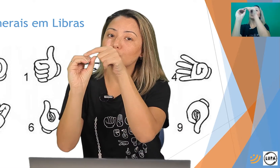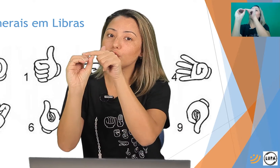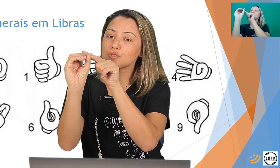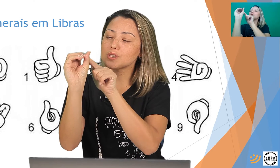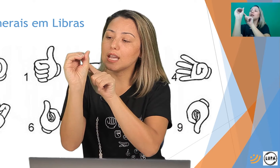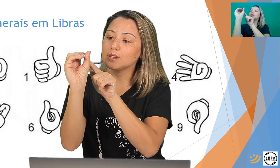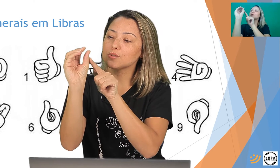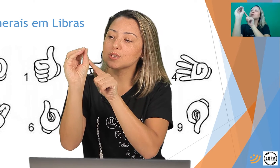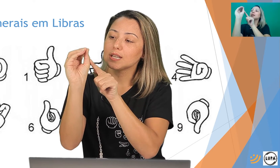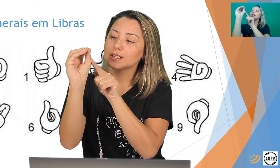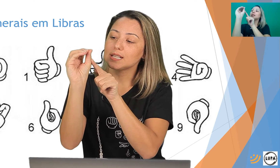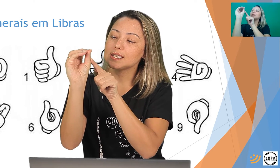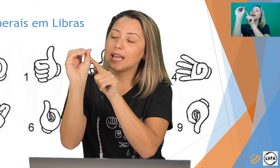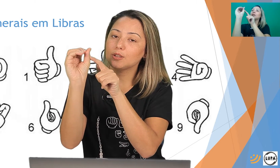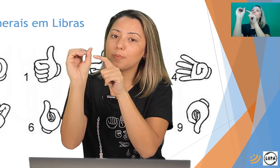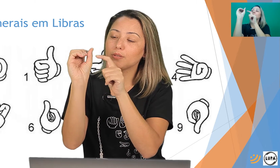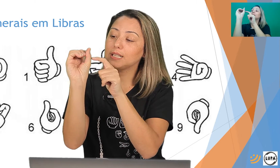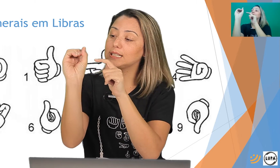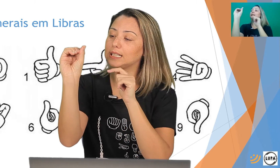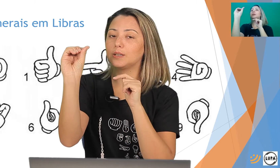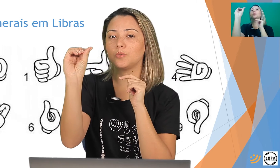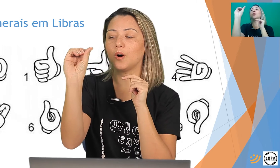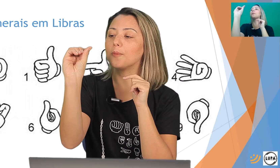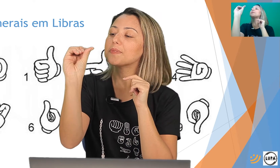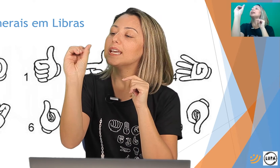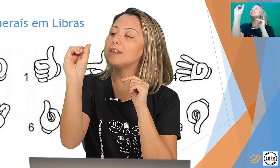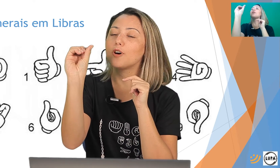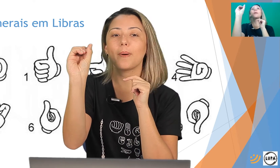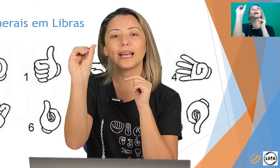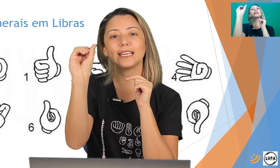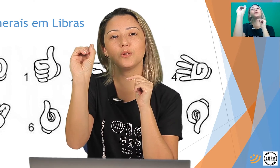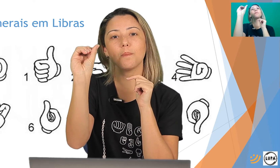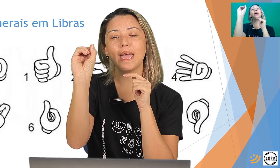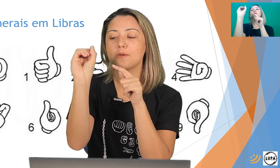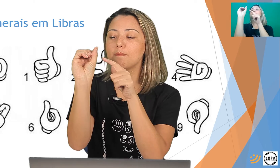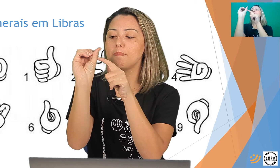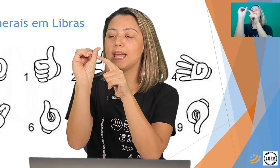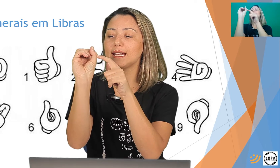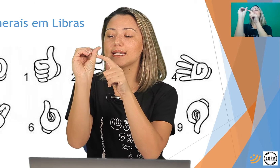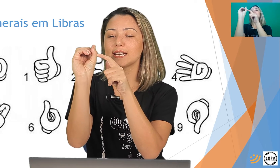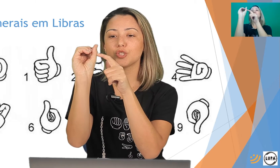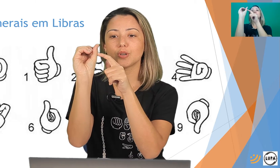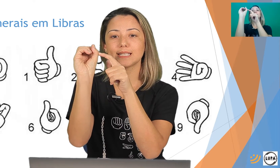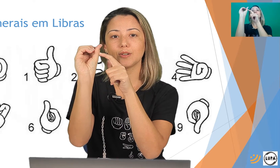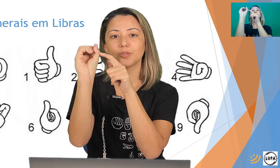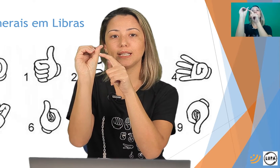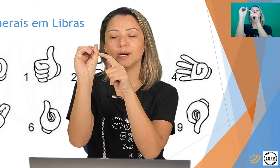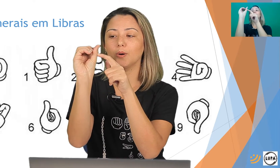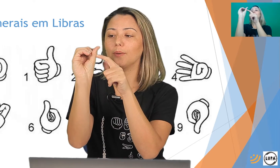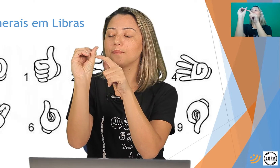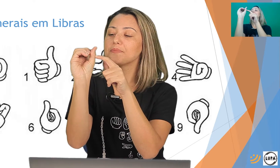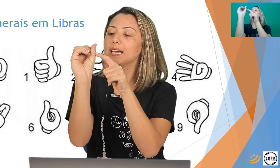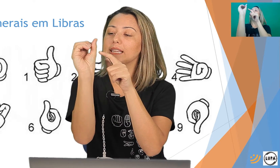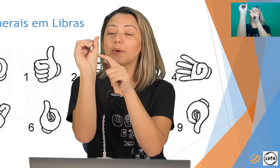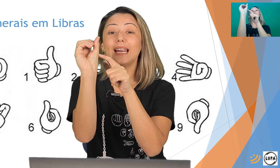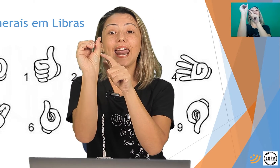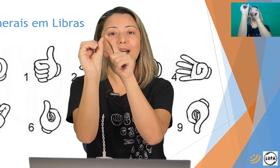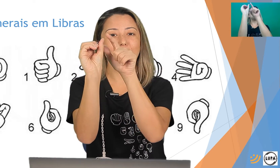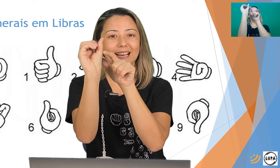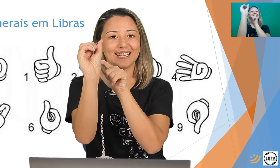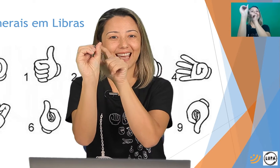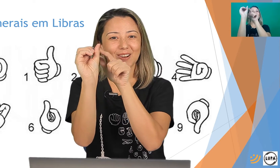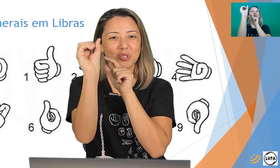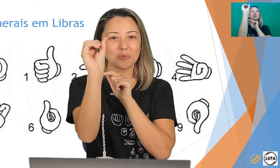dedos, todos os dedos, descendo pelo dedão, ó, e vão parar aqui no meio, bem nessa articulação do dedão, ó. Então